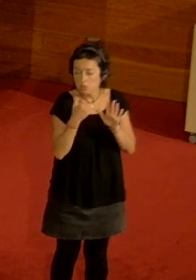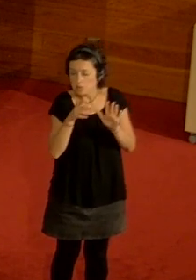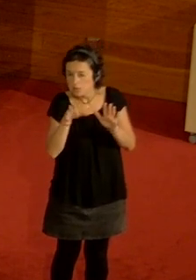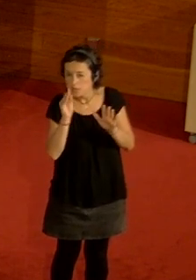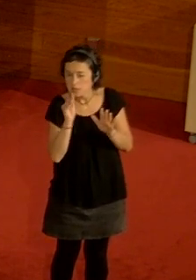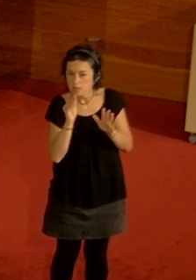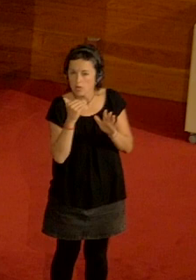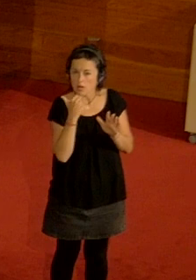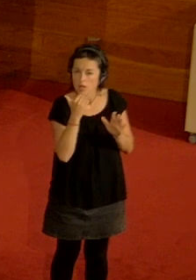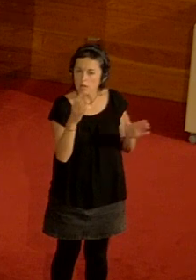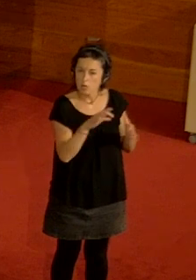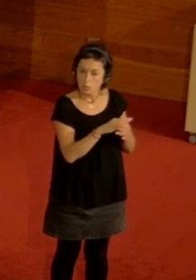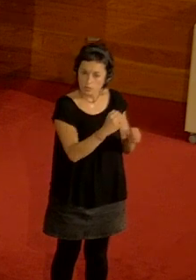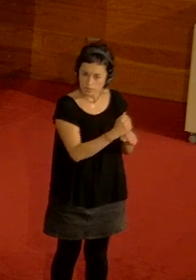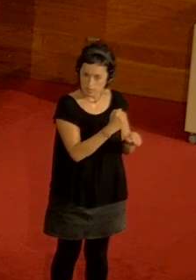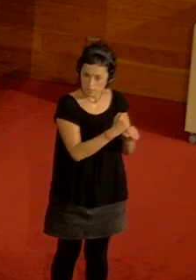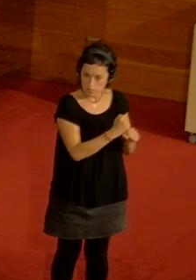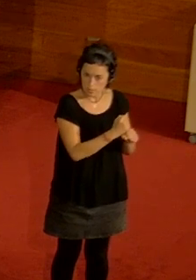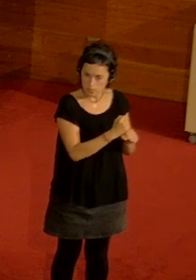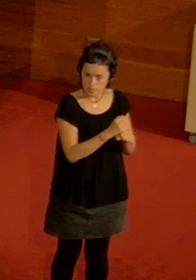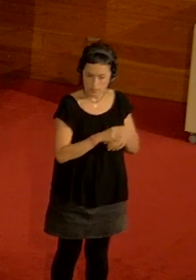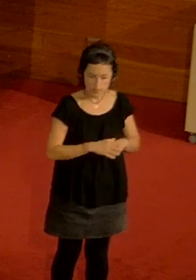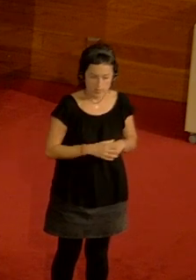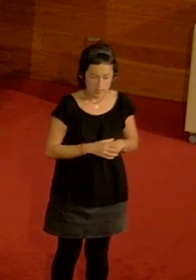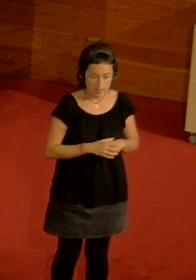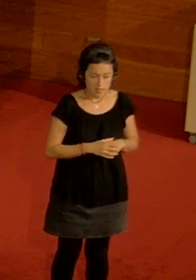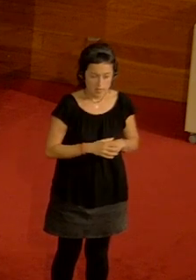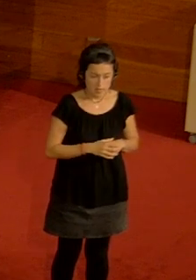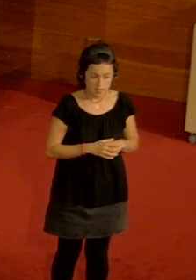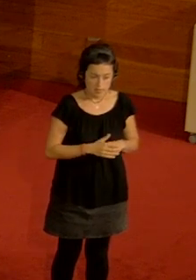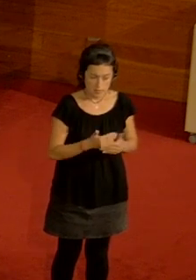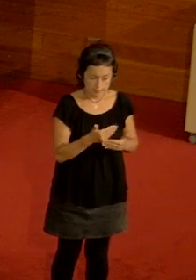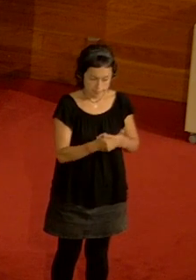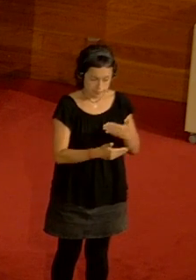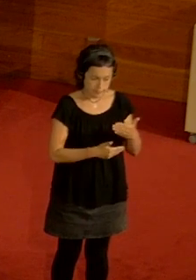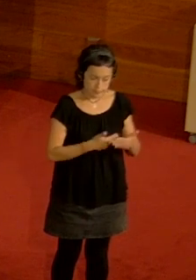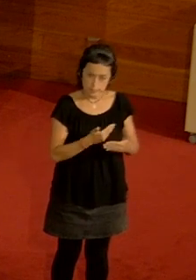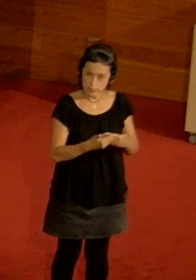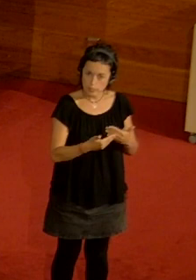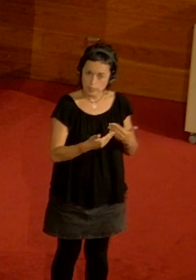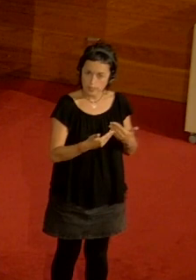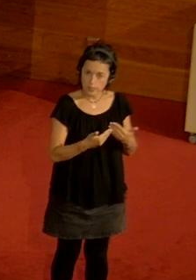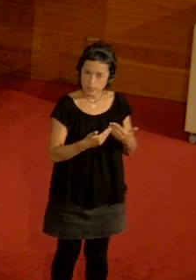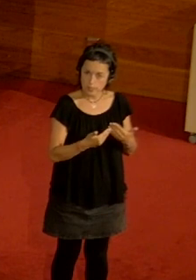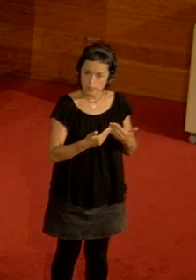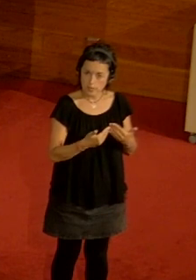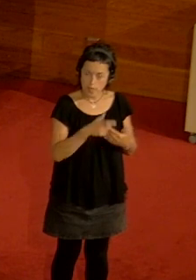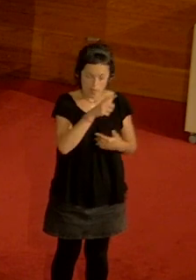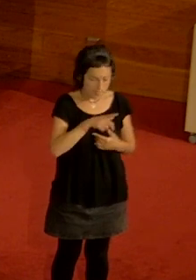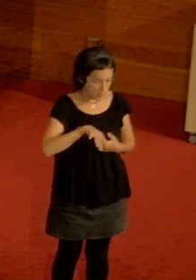algo en relación al trabajo y es cada vez más normal identificarnos como personas